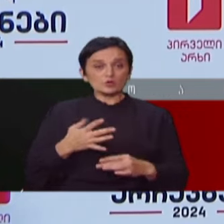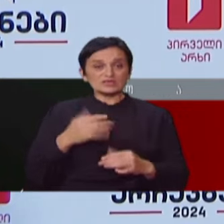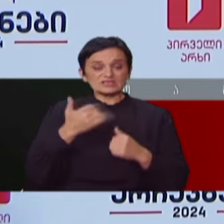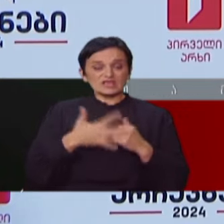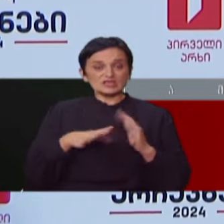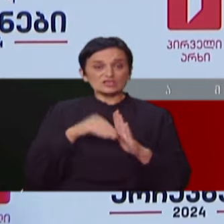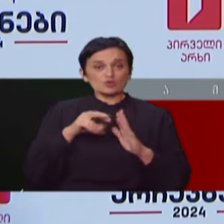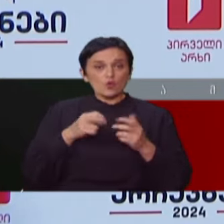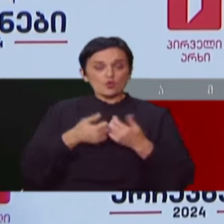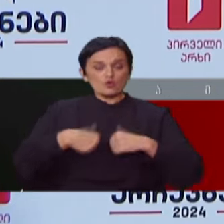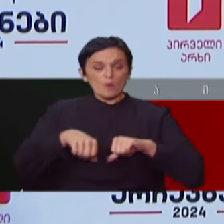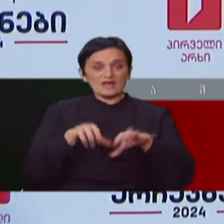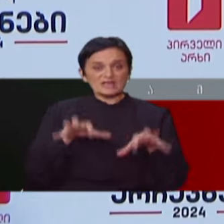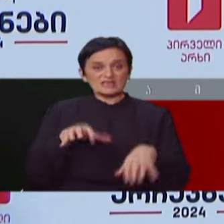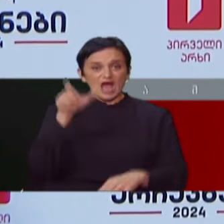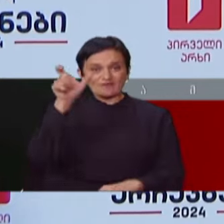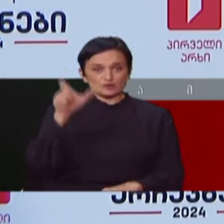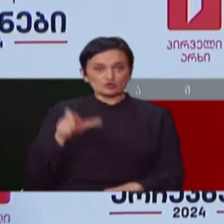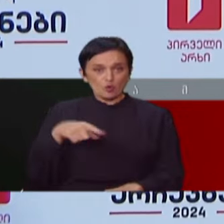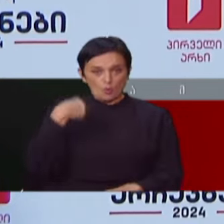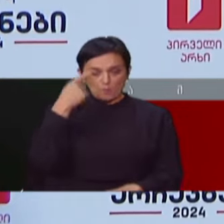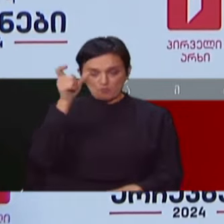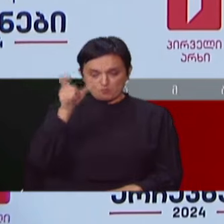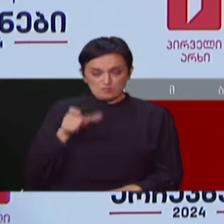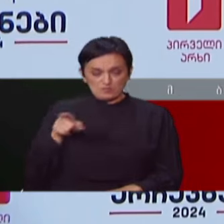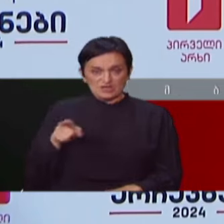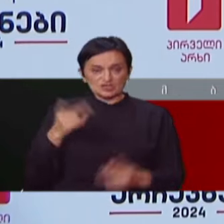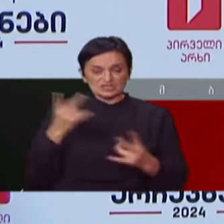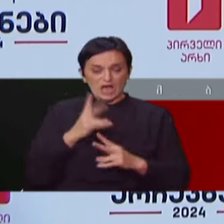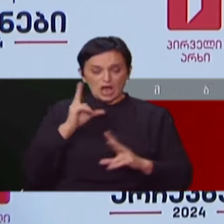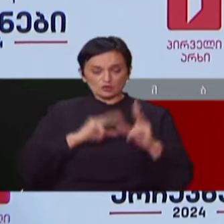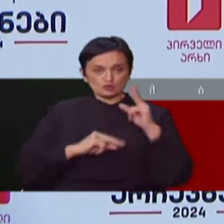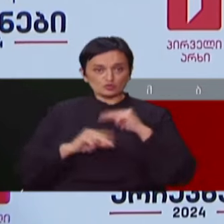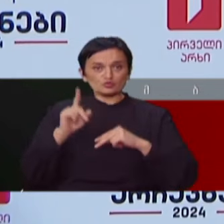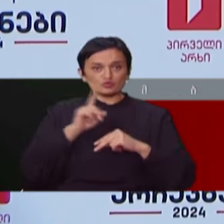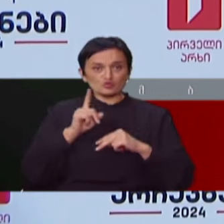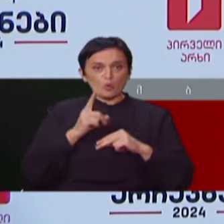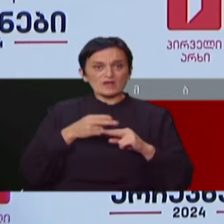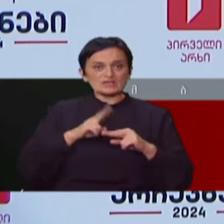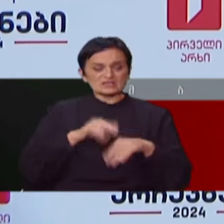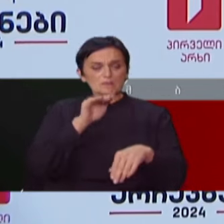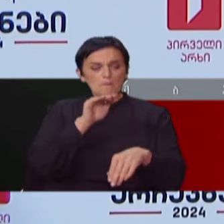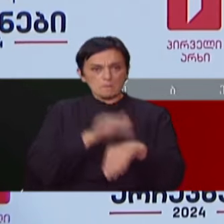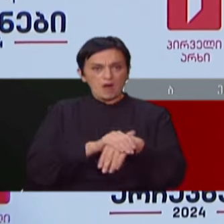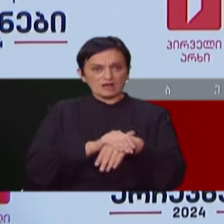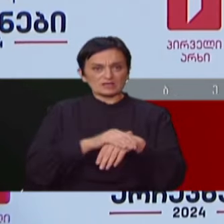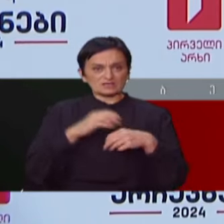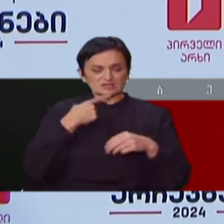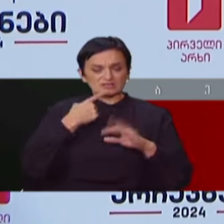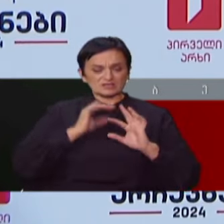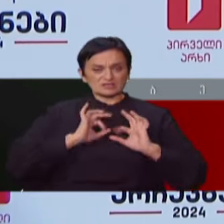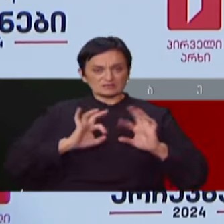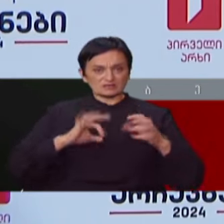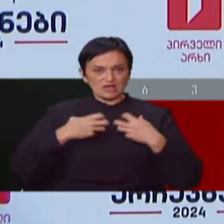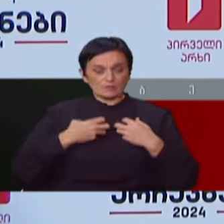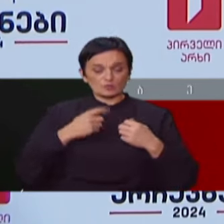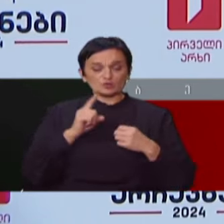ცენტრალური საარჩევნო კომისიის თავმჯდომარემ პირადად ჩათვალა საჭიროდ, რომ დაეგმო ის ფაქტი, რაც გავრცელდა და თქვა,